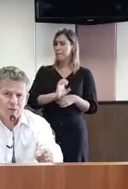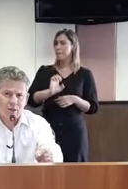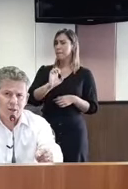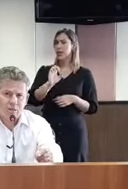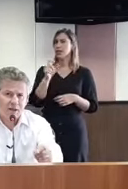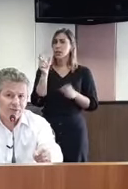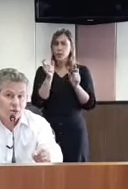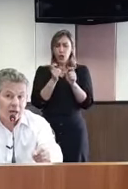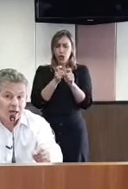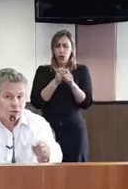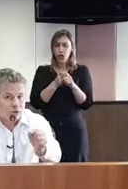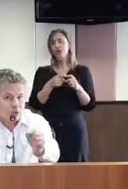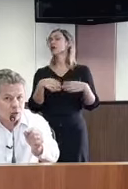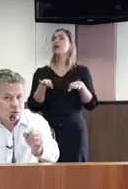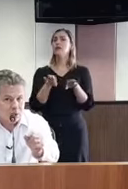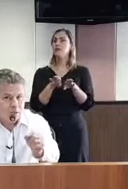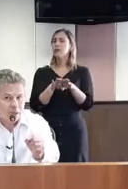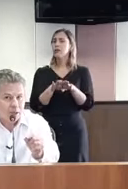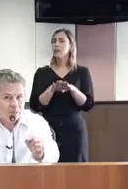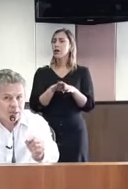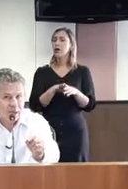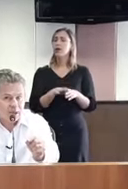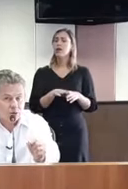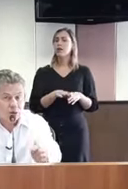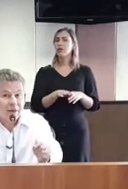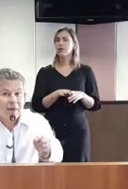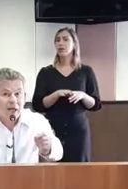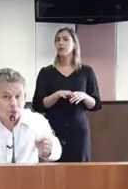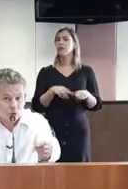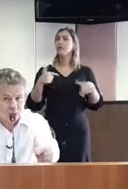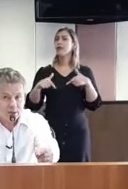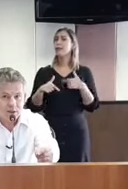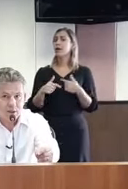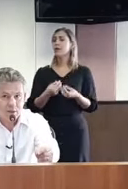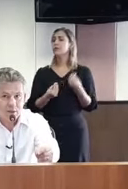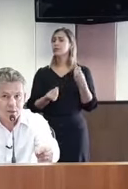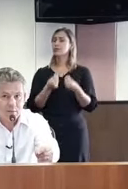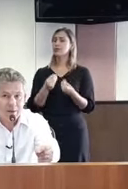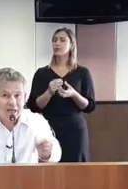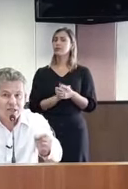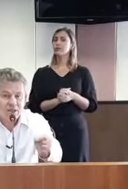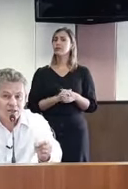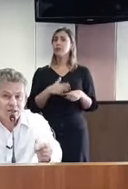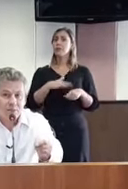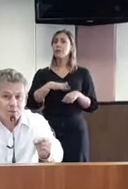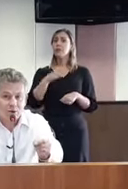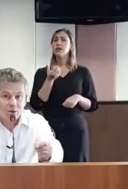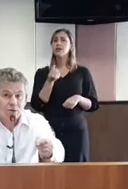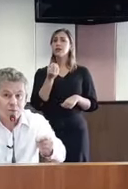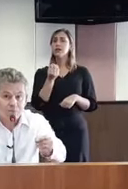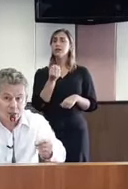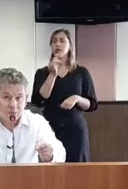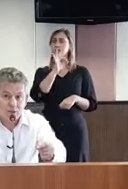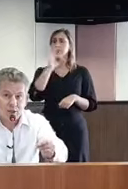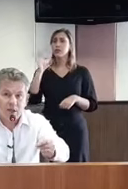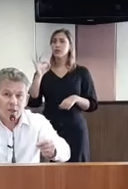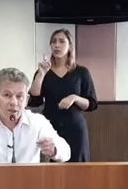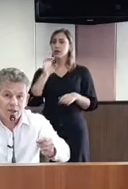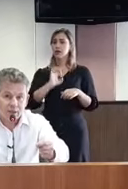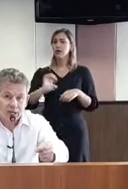empresários. Não está vendo o caso não só dos micro e pequenos empresários, dos trabalhadores. Mais de 60% dos